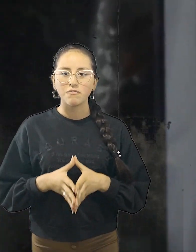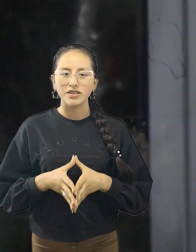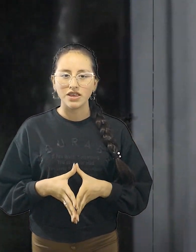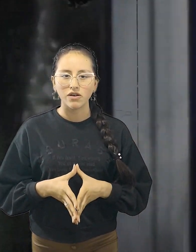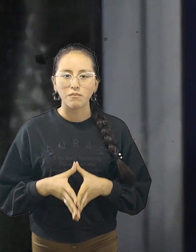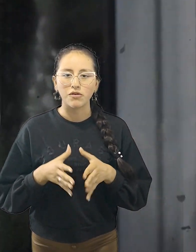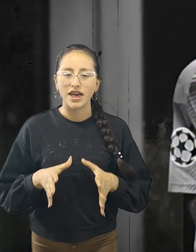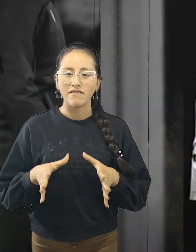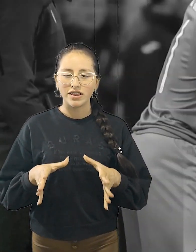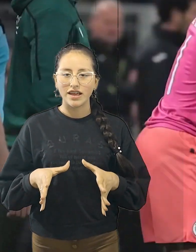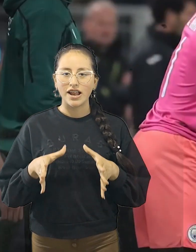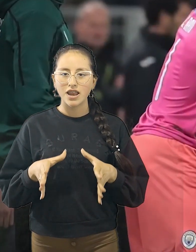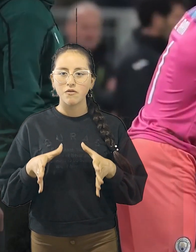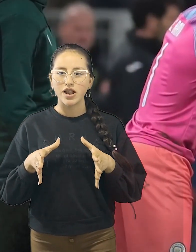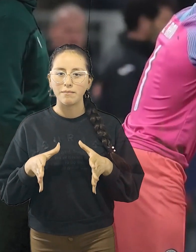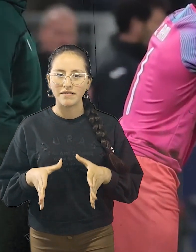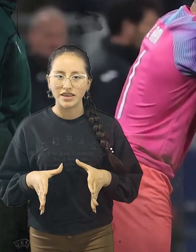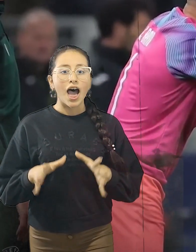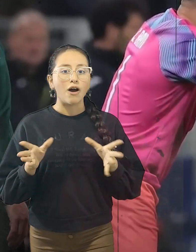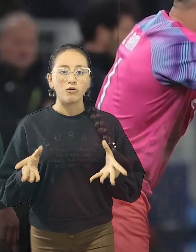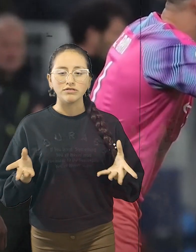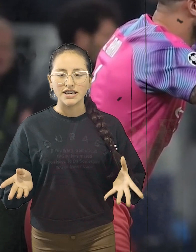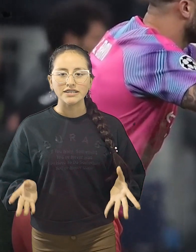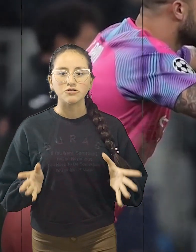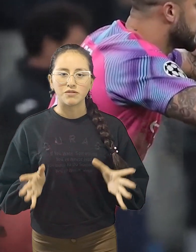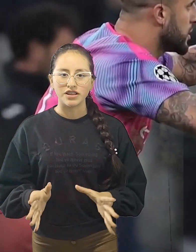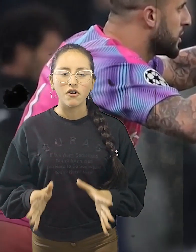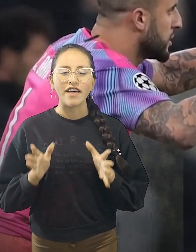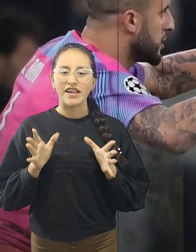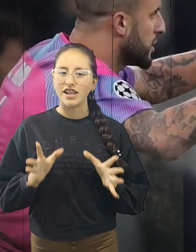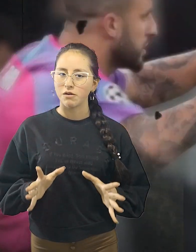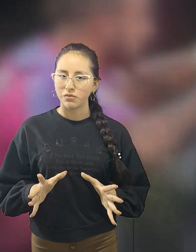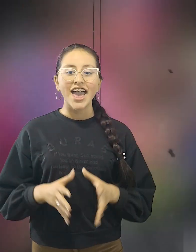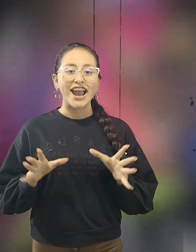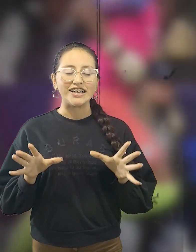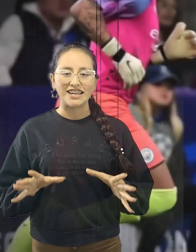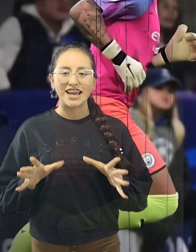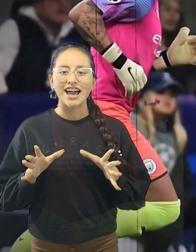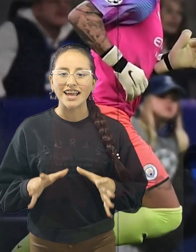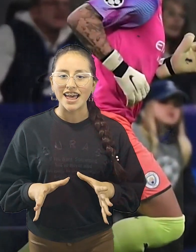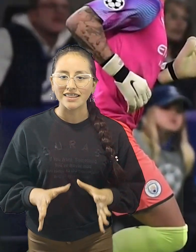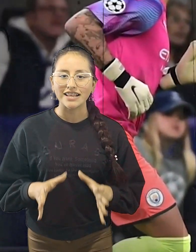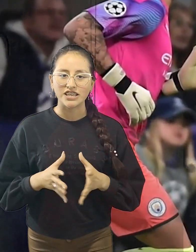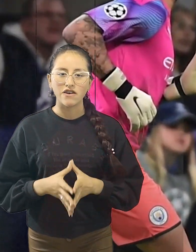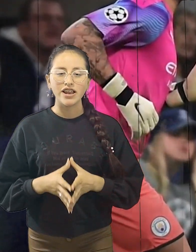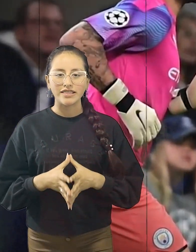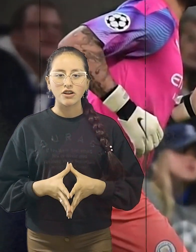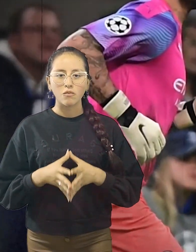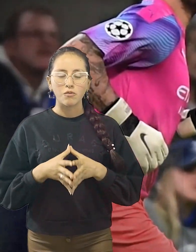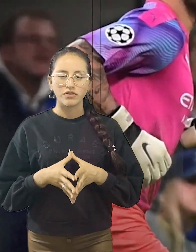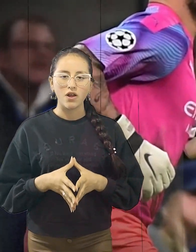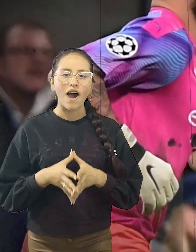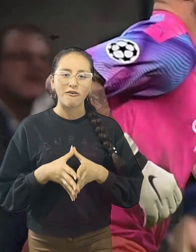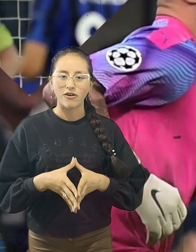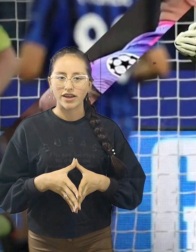de perder un partido que podría debilitar el ánimo de la plantilla a unos días de su partido ante el Liverpool. El estratega catalán decidió habilitar